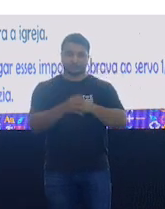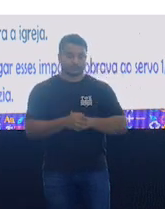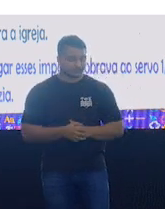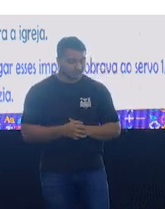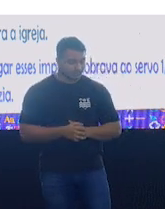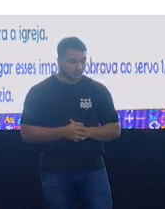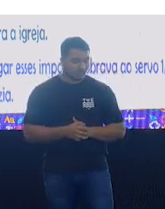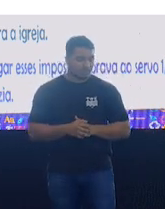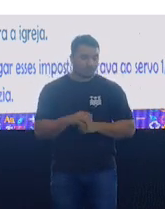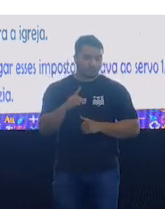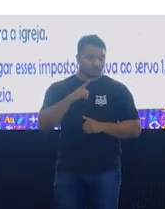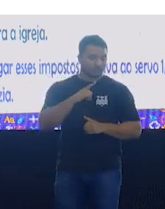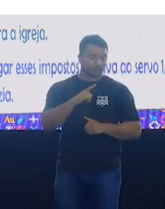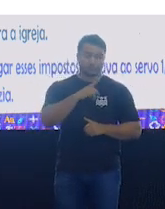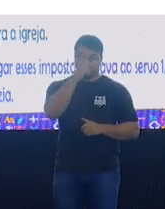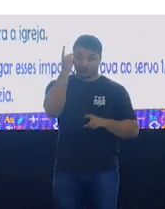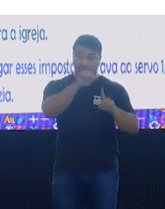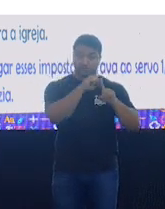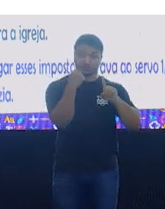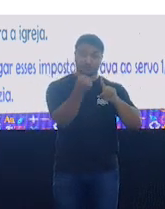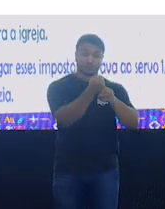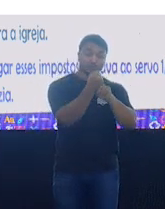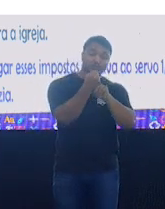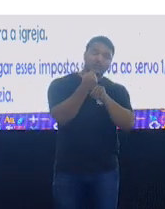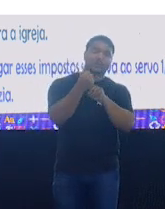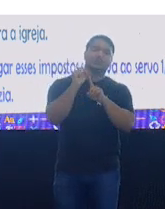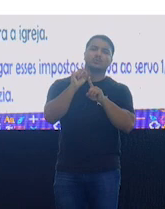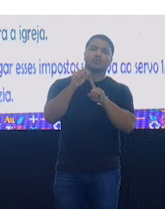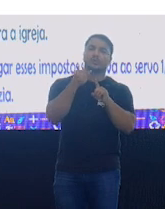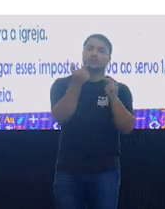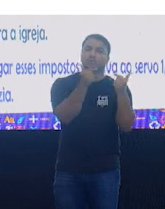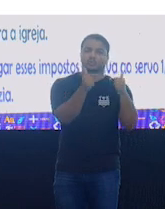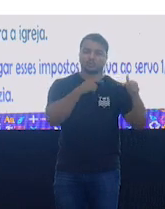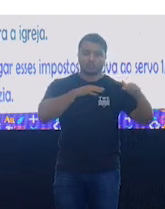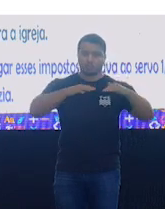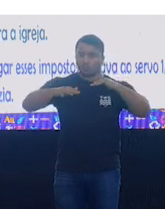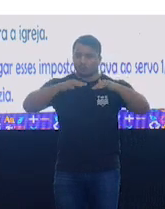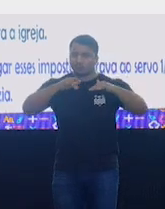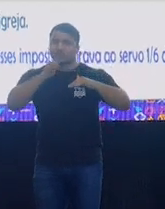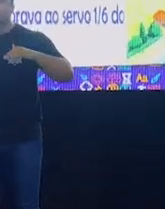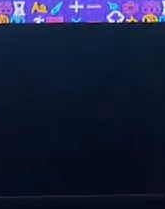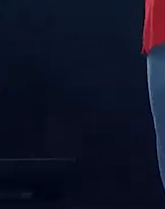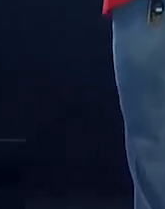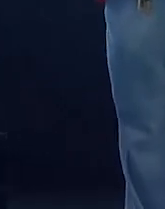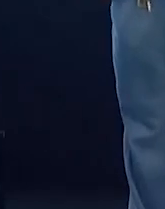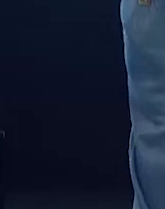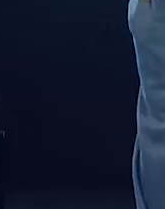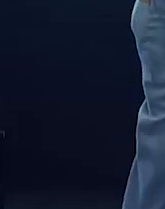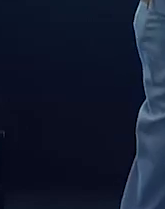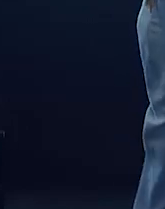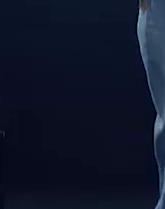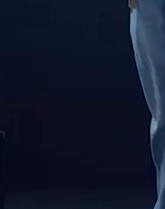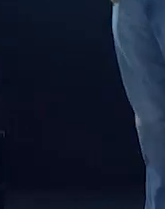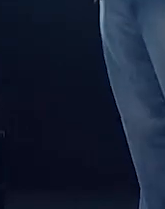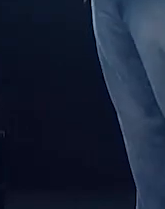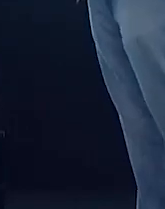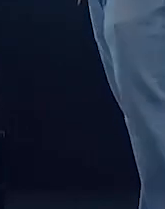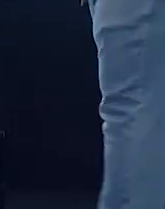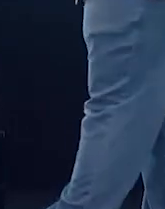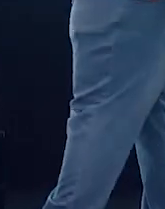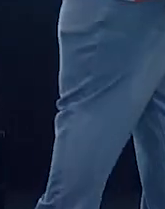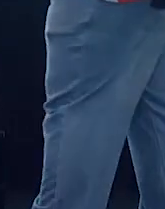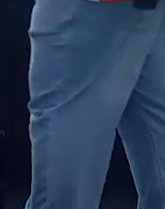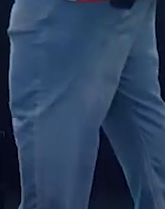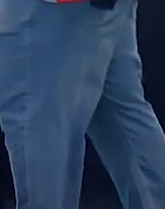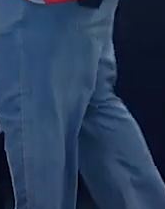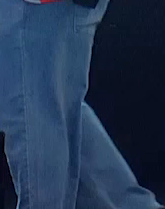certo? A sociedade não tinha mobilidade. Se a sociedade não tinha mobilidade, o que é